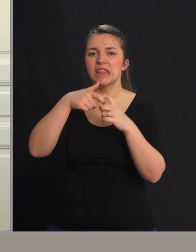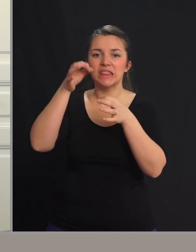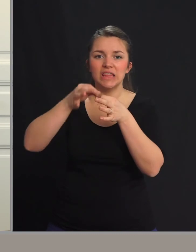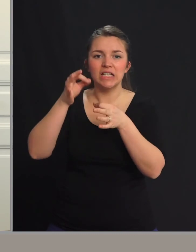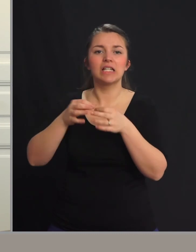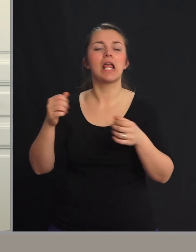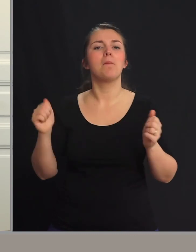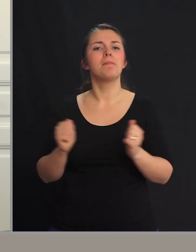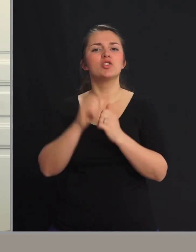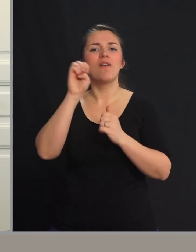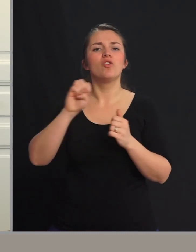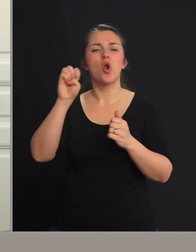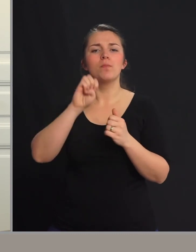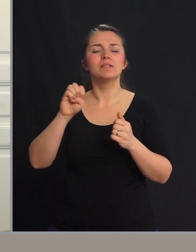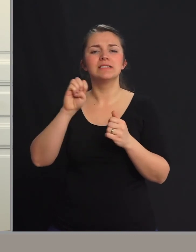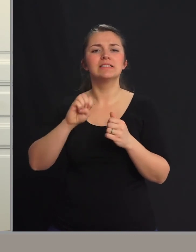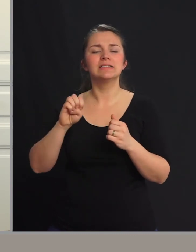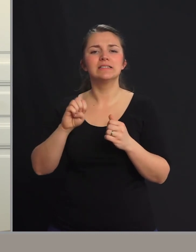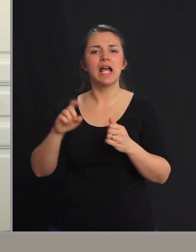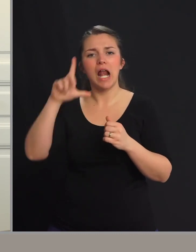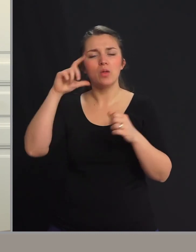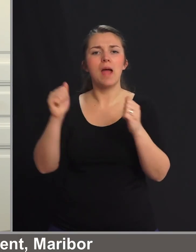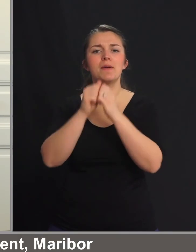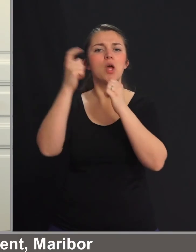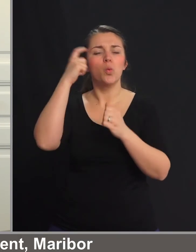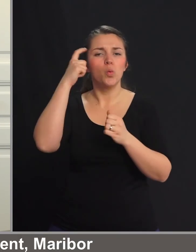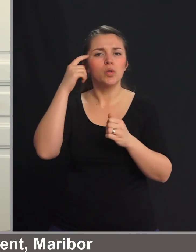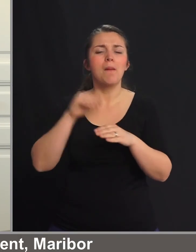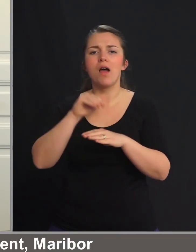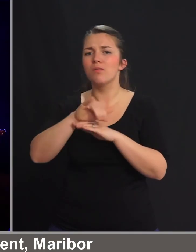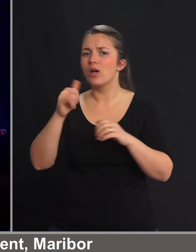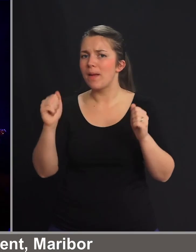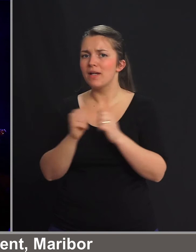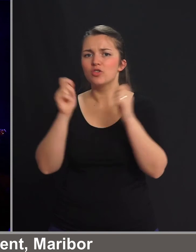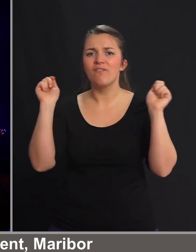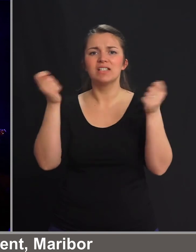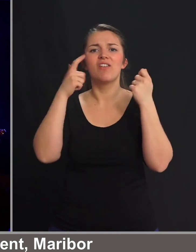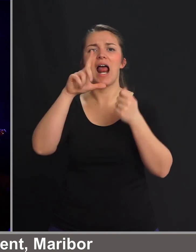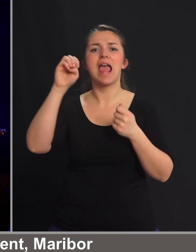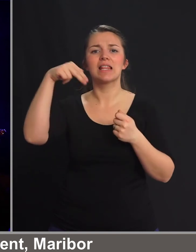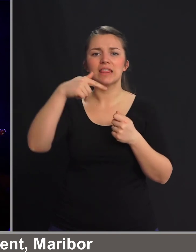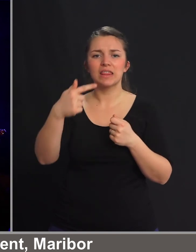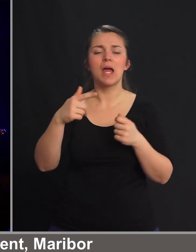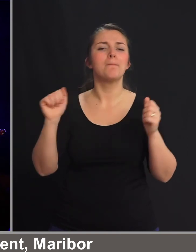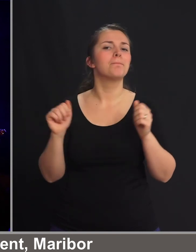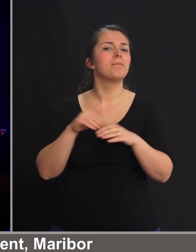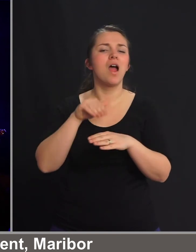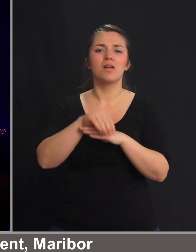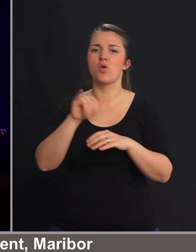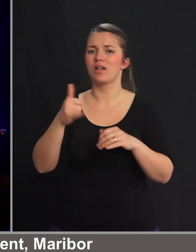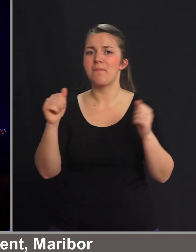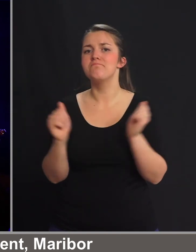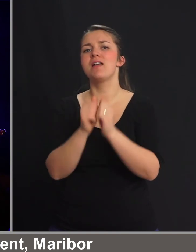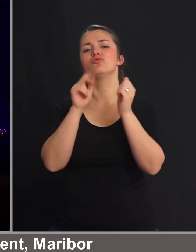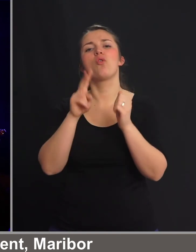mesto Evropske prestolnice kulture. Maribor je mesto festivala Lent. Maribor